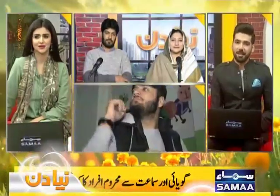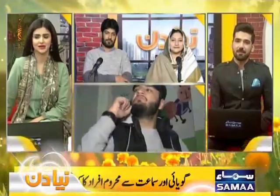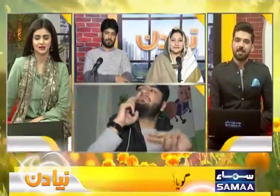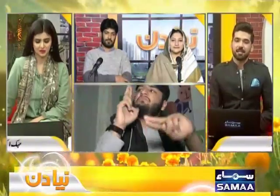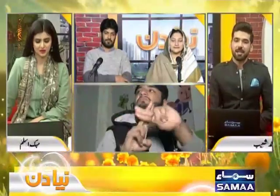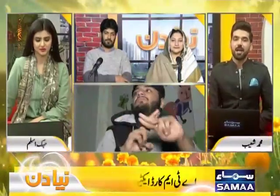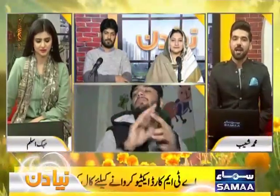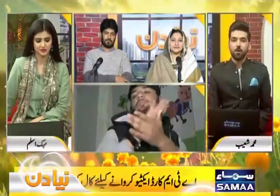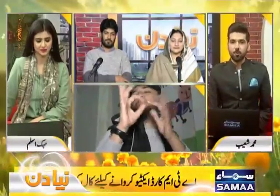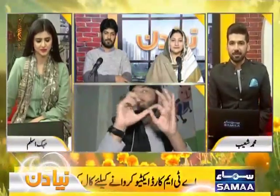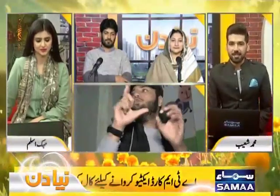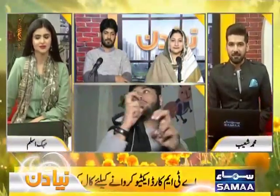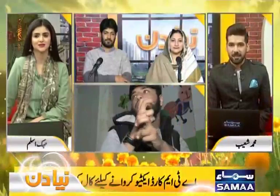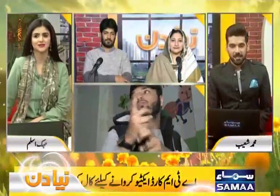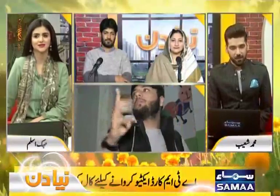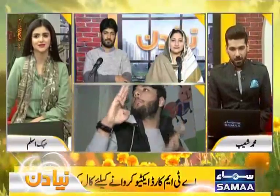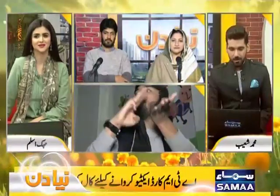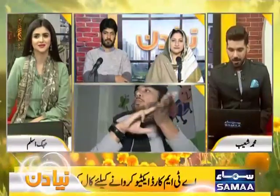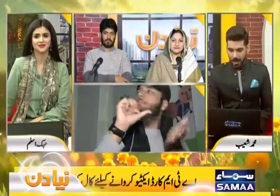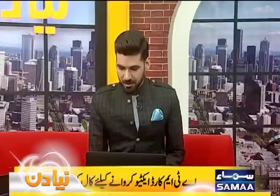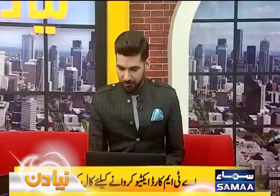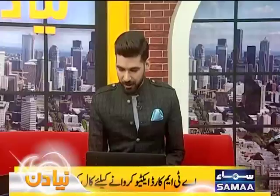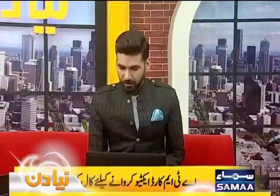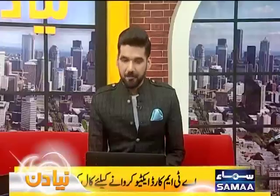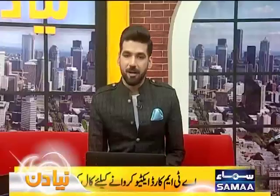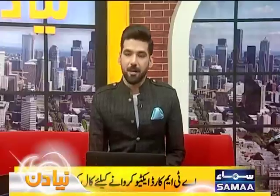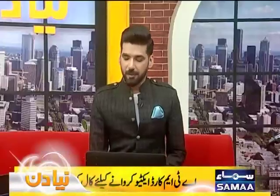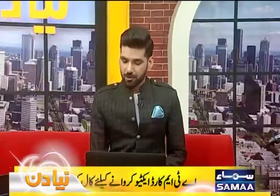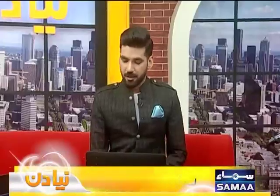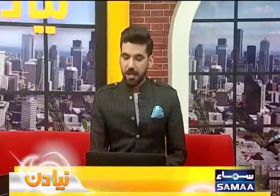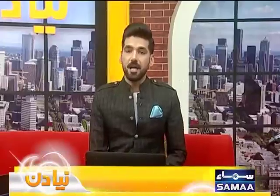ہماری ذمہ داری ہے, حکومت کی ذمہ داری ہے. بہت شکریہ آپ ساتھ مدد, اور عرفان آپ کا بھی شکریہ.